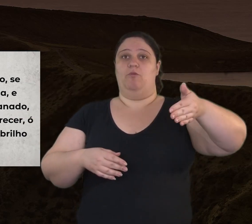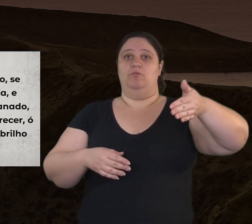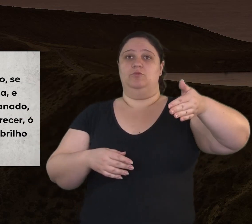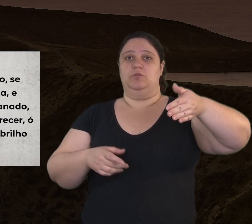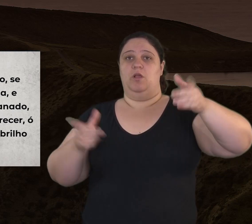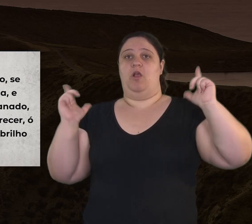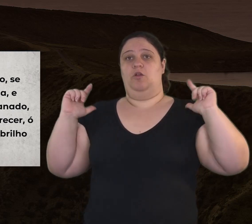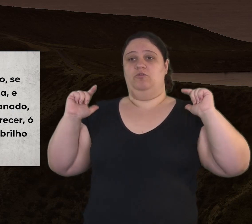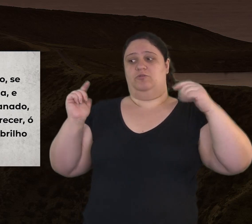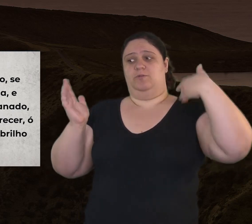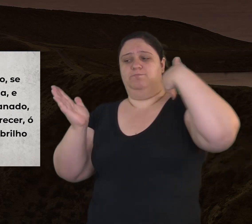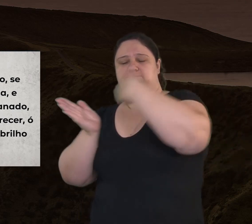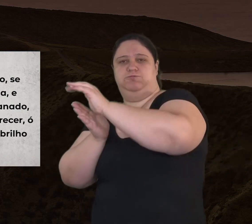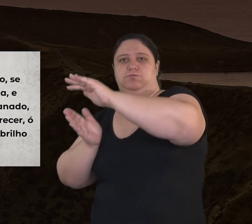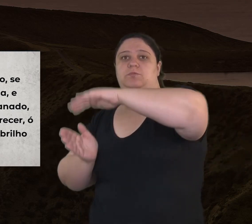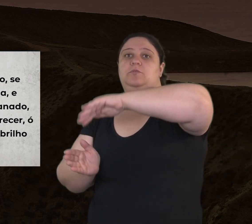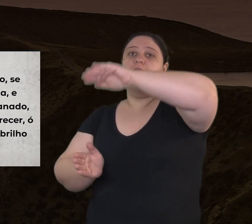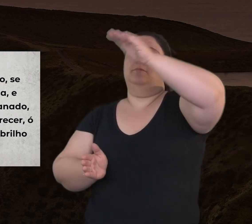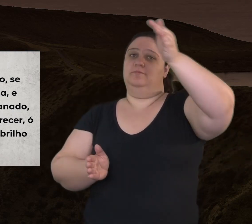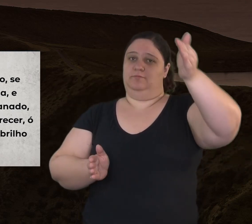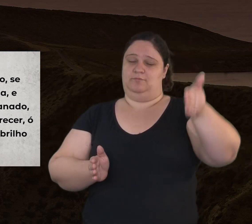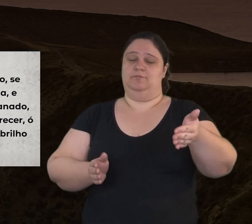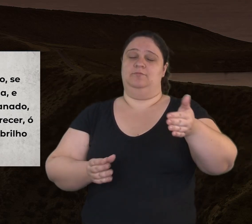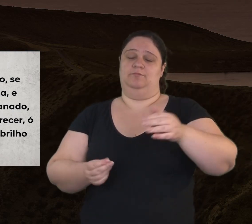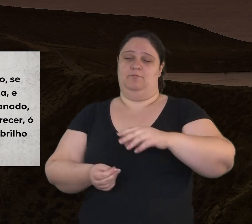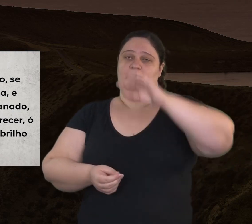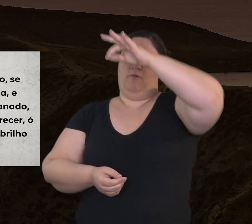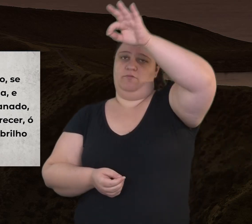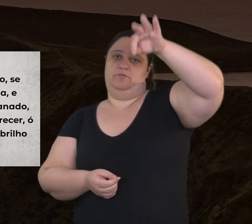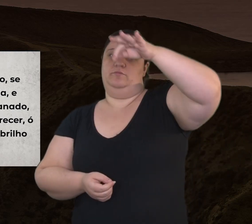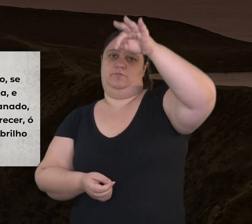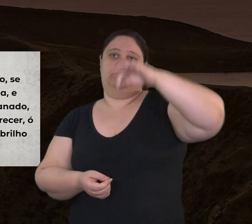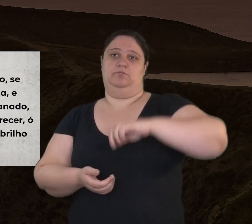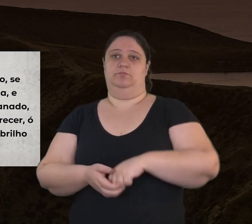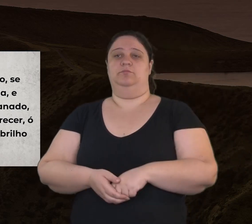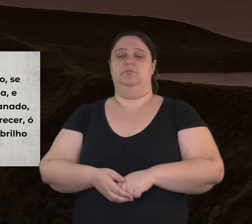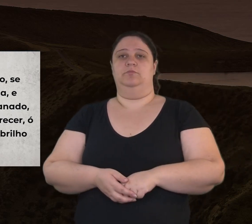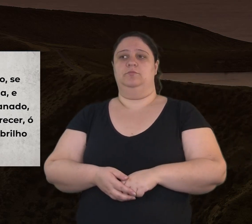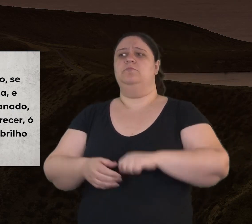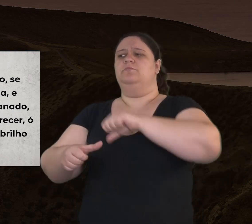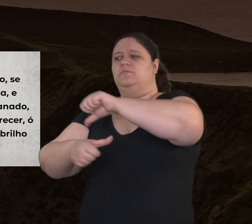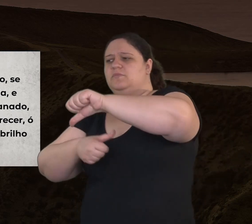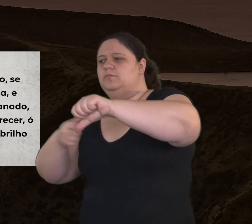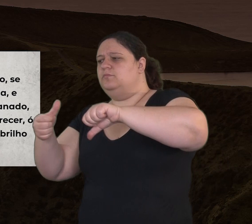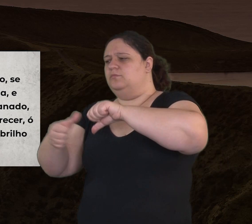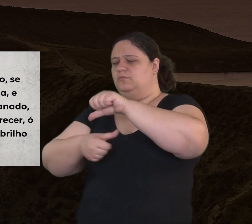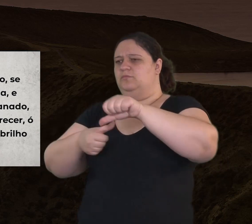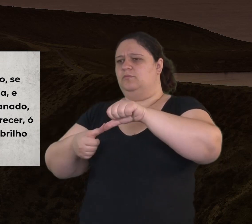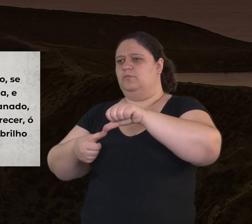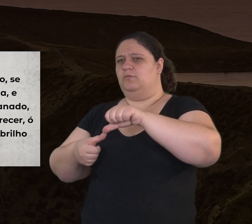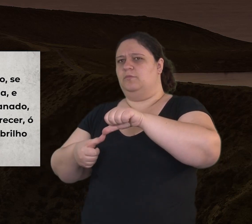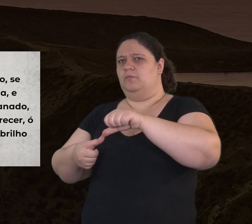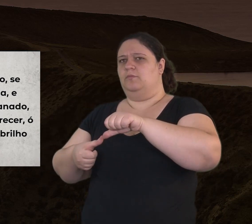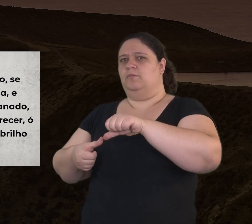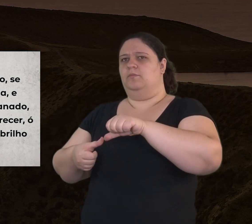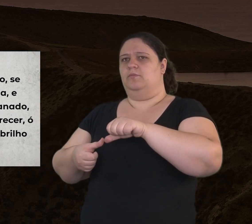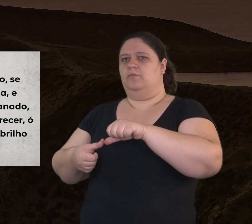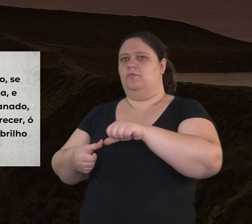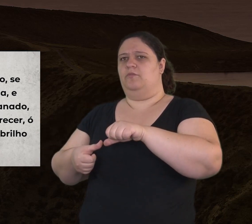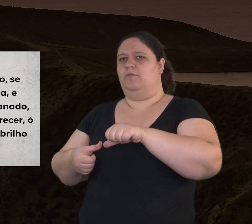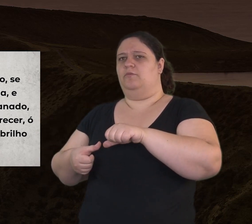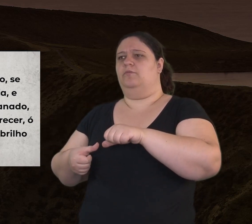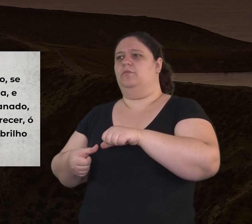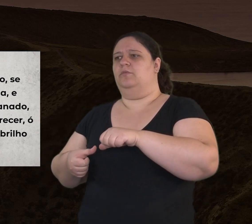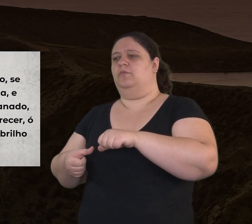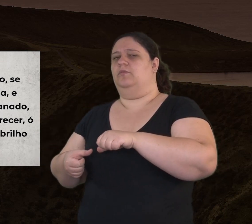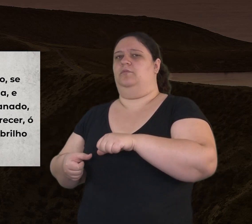onde Deus congrega, né, os seus anjos. Fora do monte de Deus, e te farei perecer, ó querubim da guarda, em